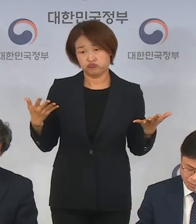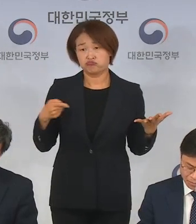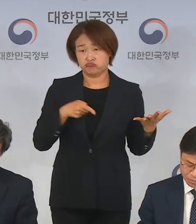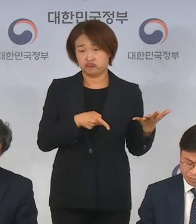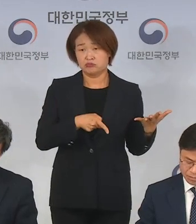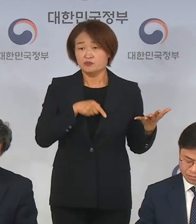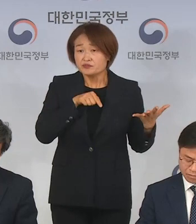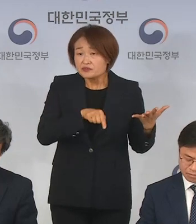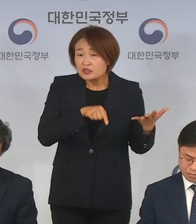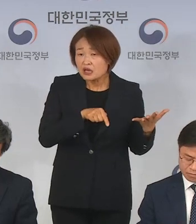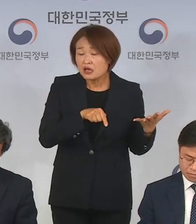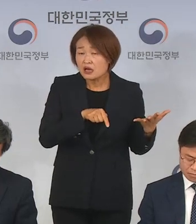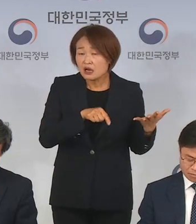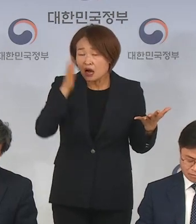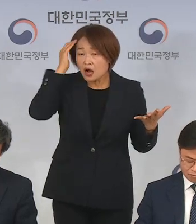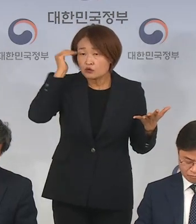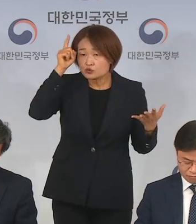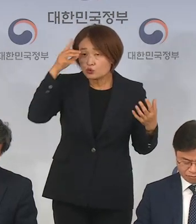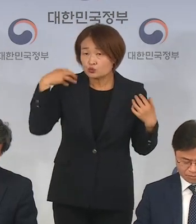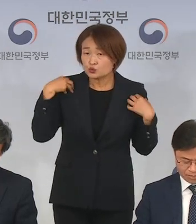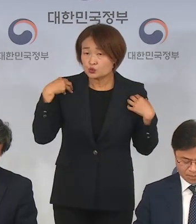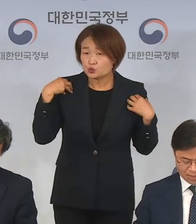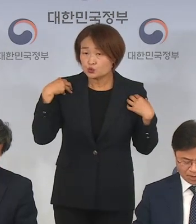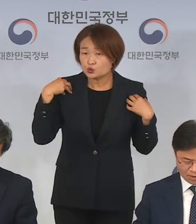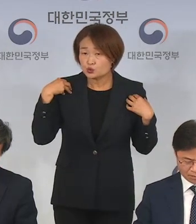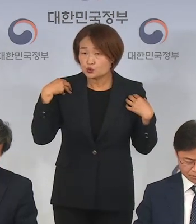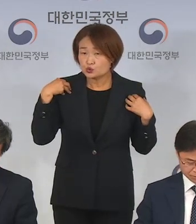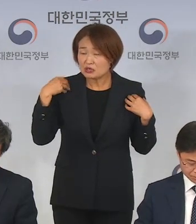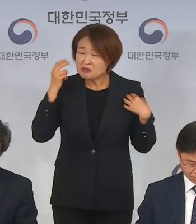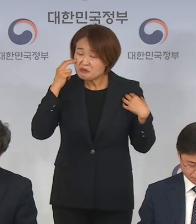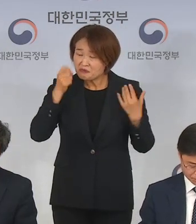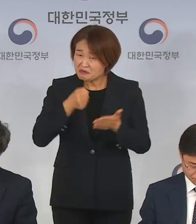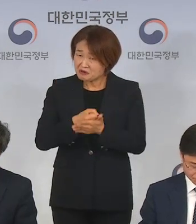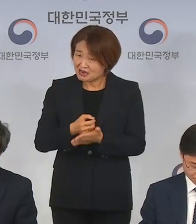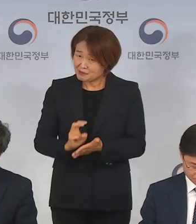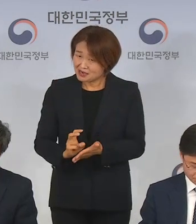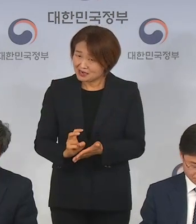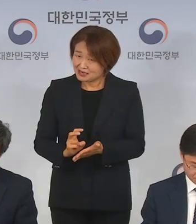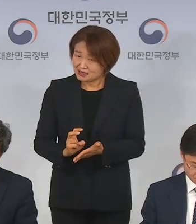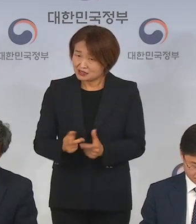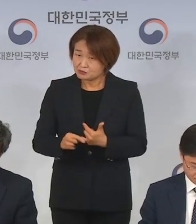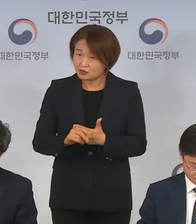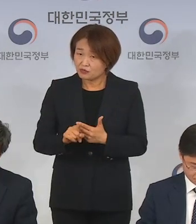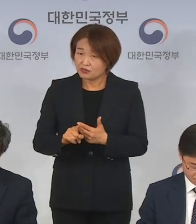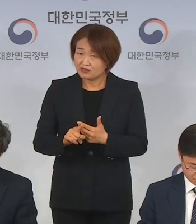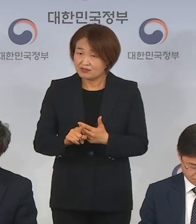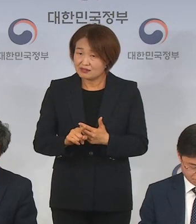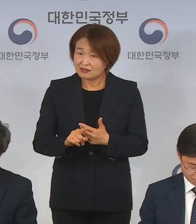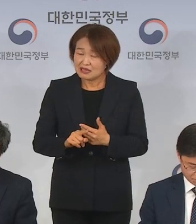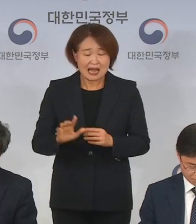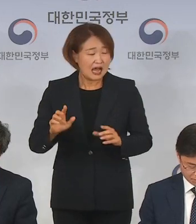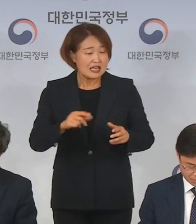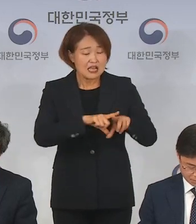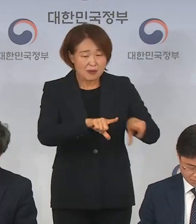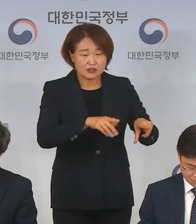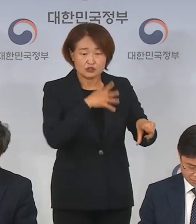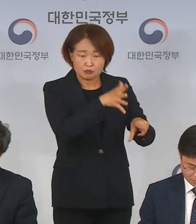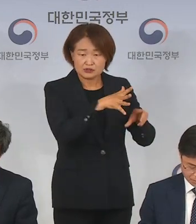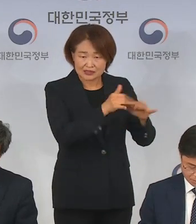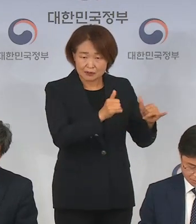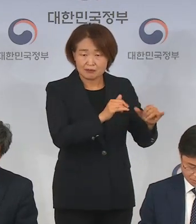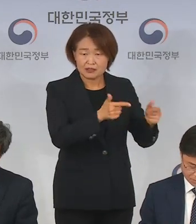이게 한국 정부가 그렇게 결정을 한 것인지 아니면 한국 정부는 어떻게든 그걸 넣어서 해보려고 그런 건데